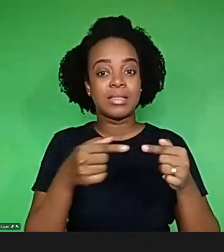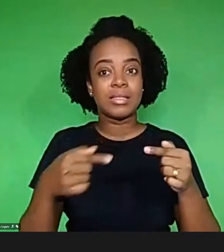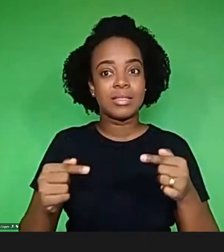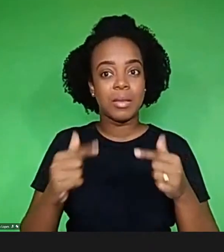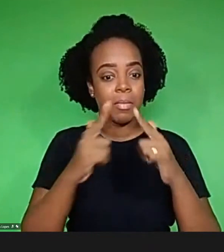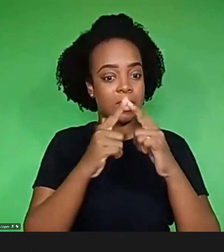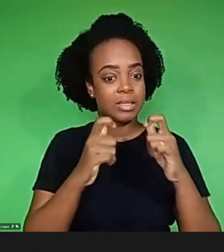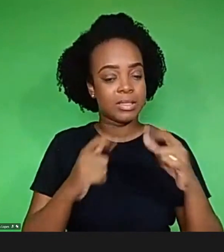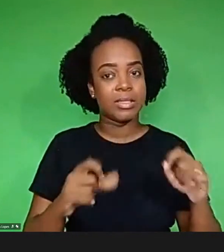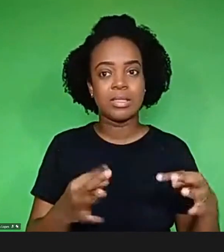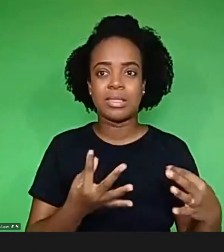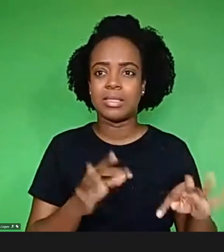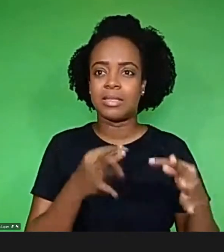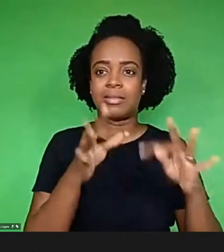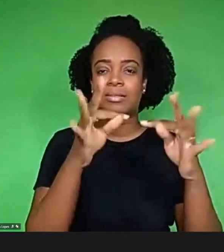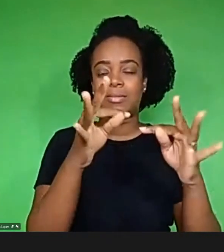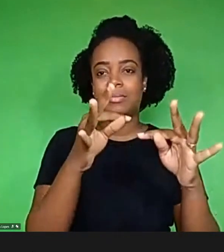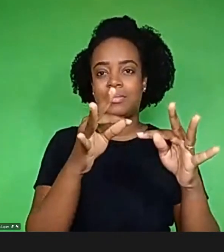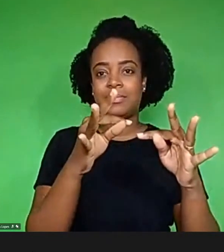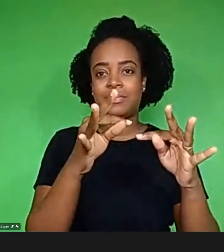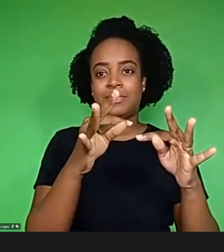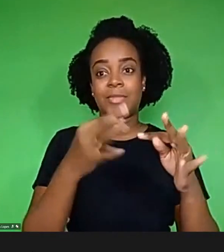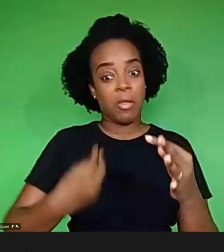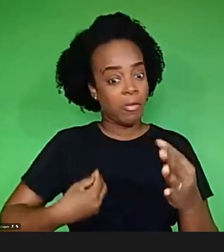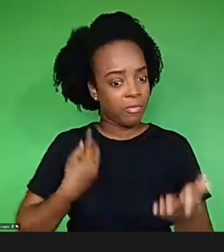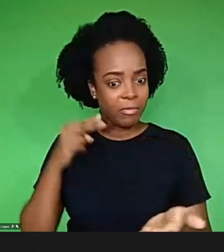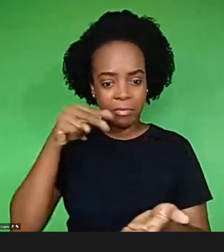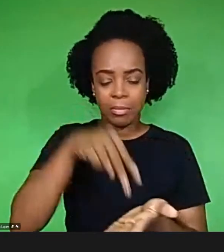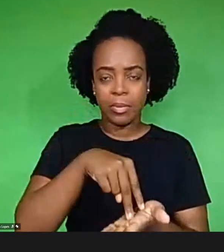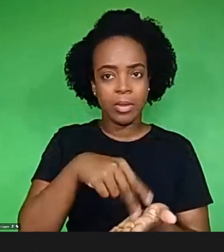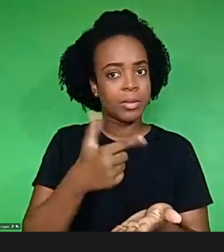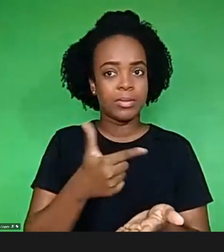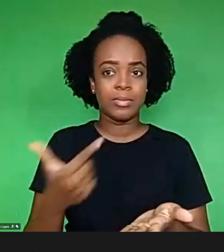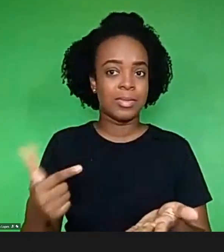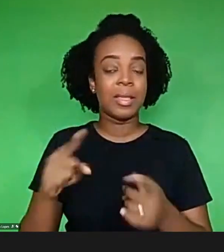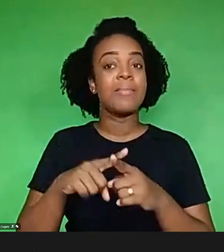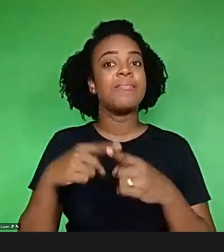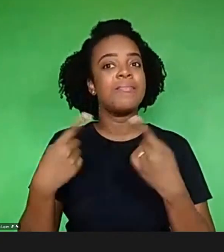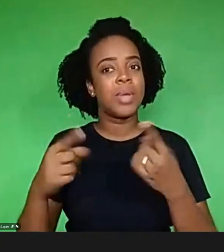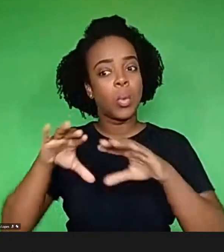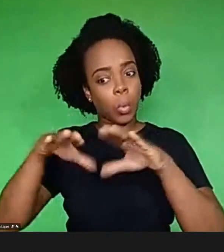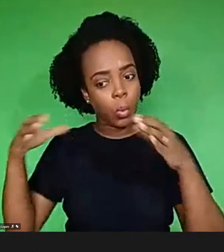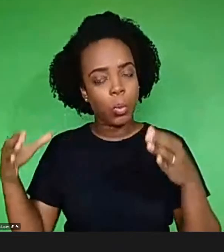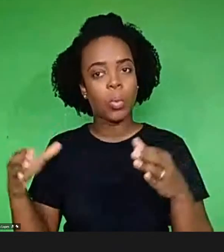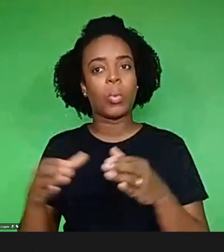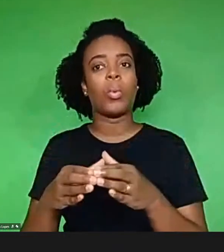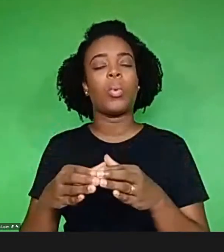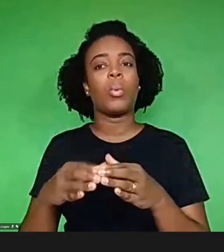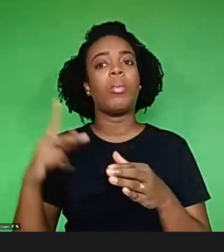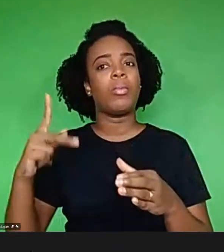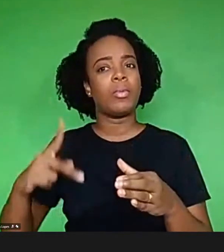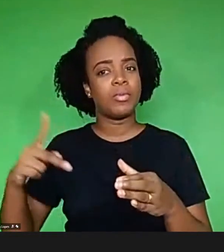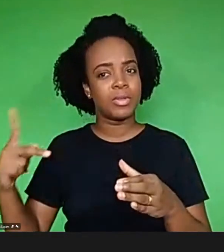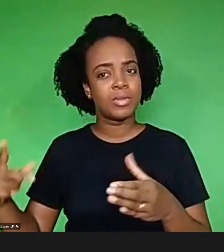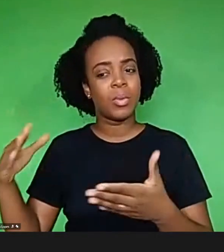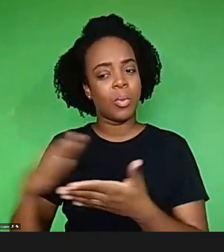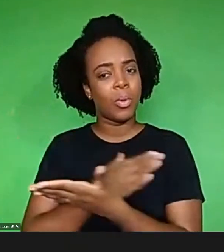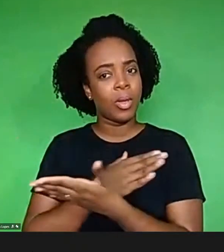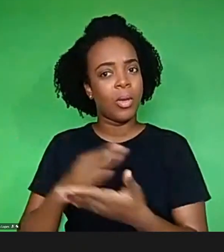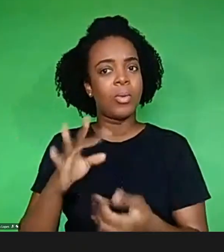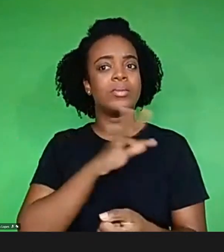gente sem estar presencialmente, a comissão, os professores, alguns técnicos organizaram essa